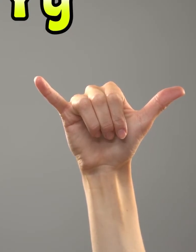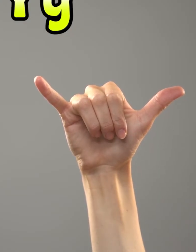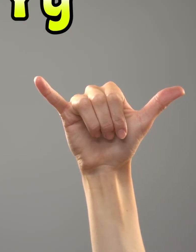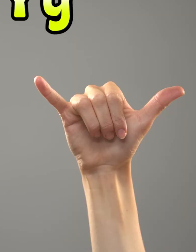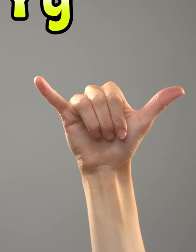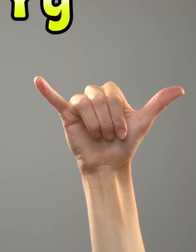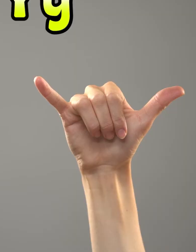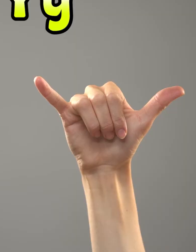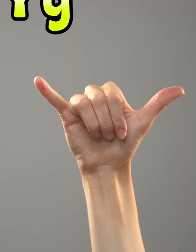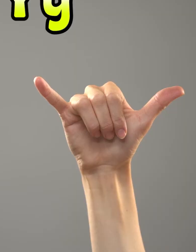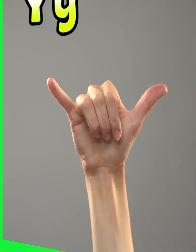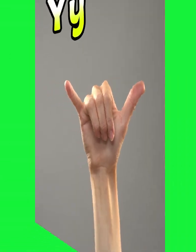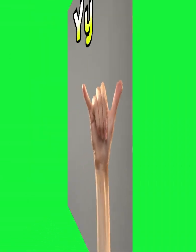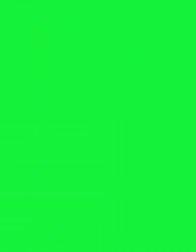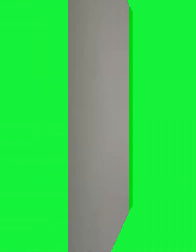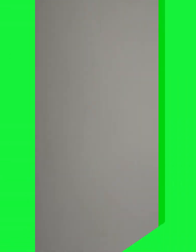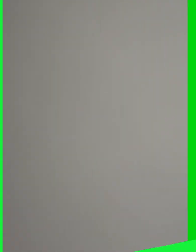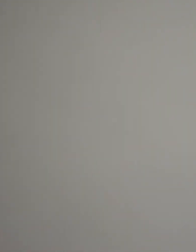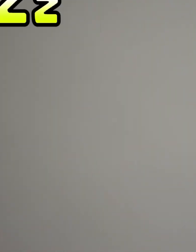牦牛